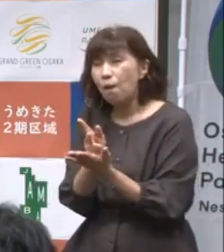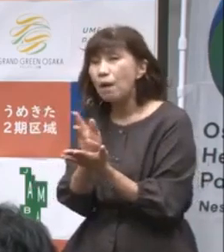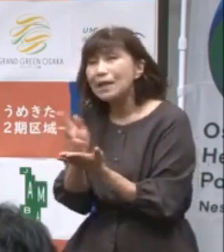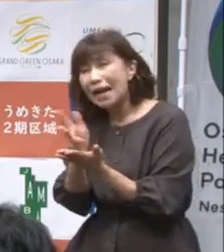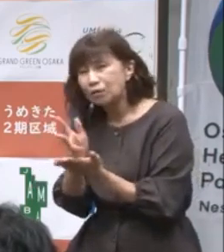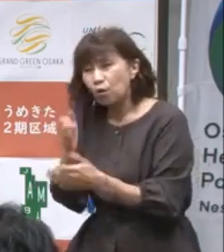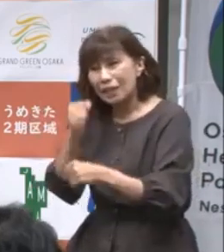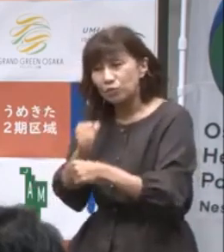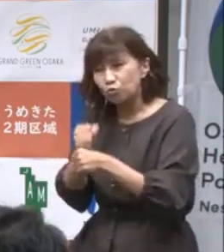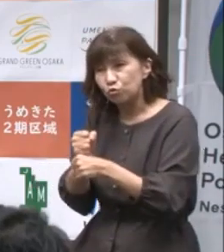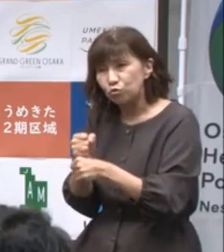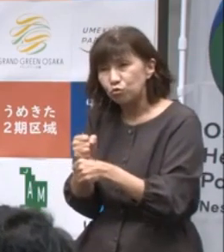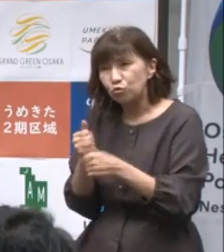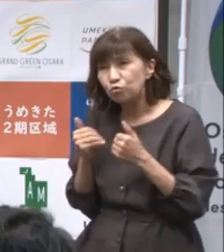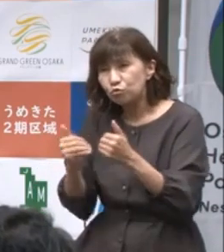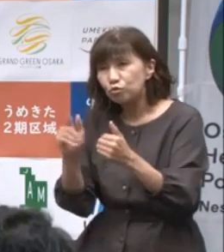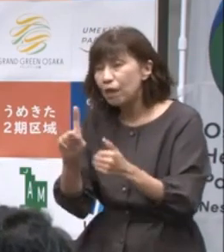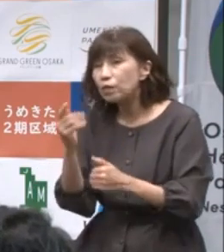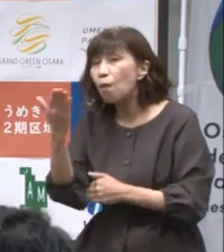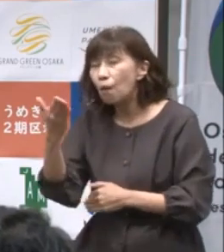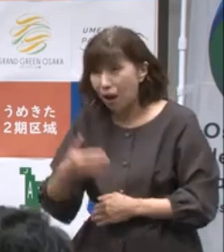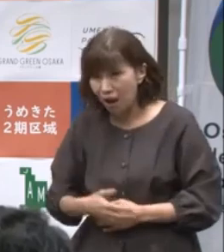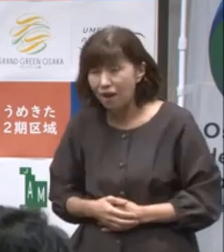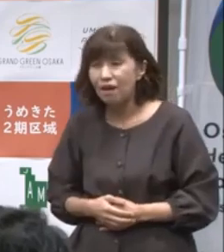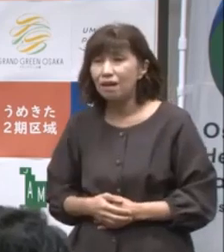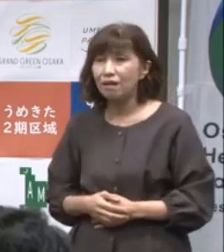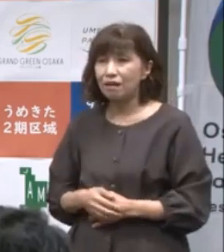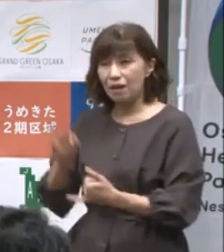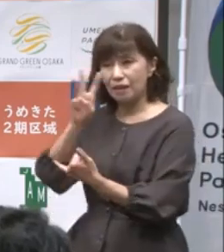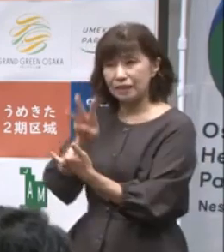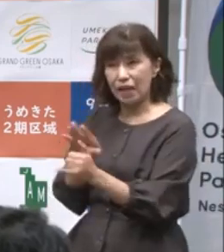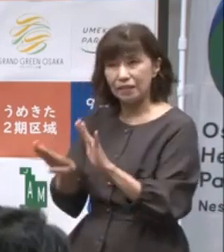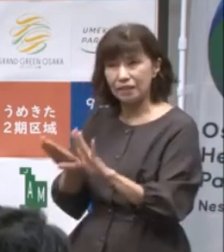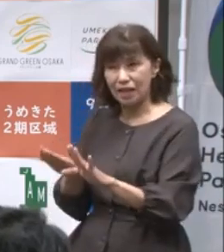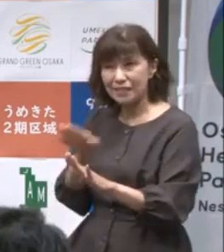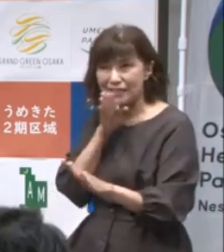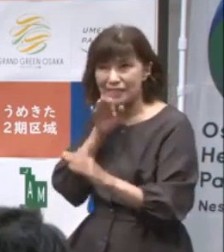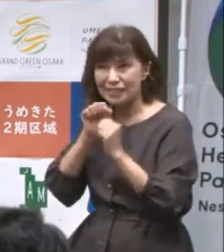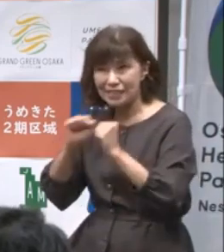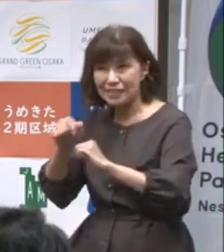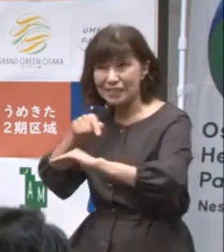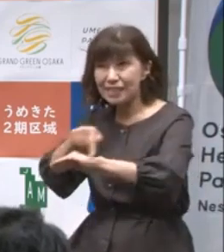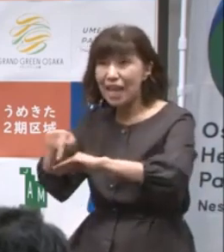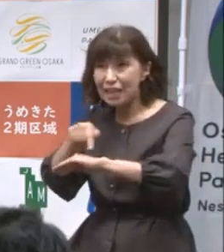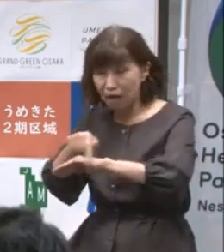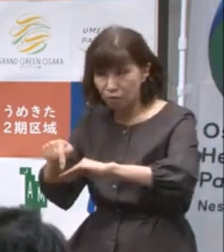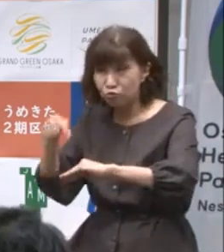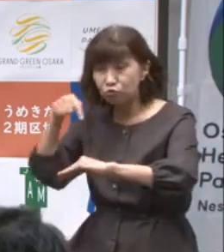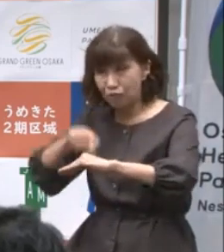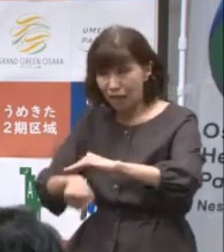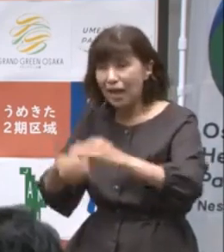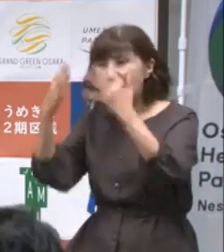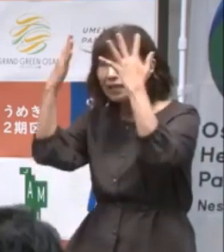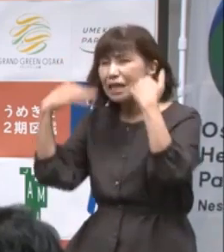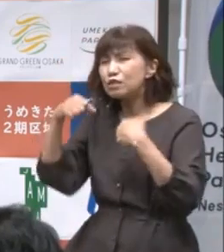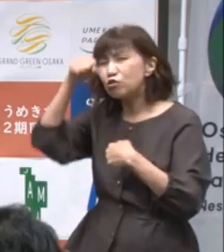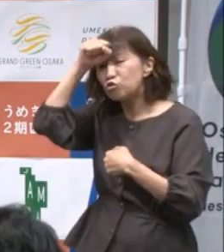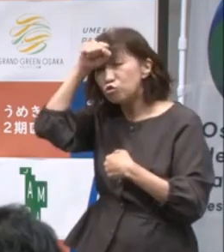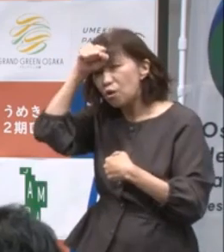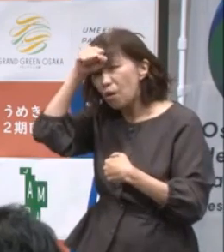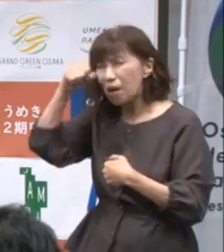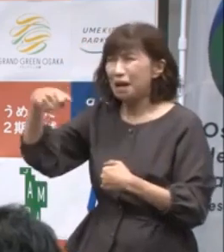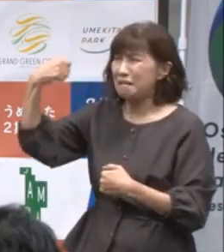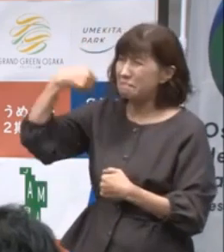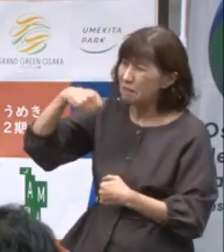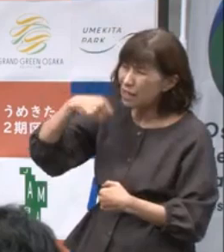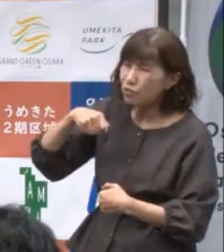ょうか。 これも防災実施計画に熱中症対策、暑さ対策も、